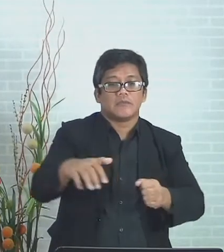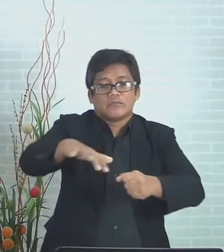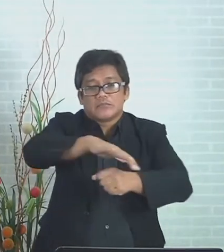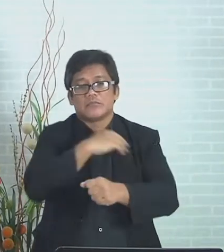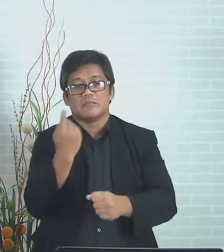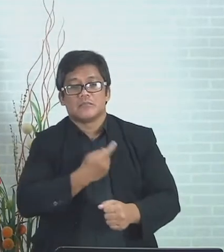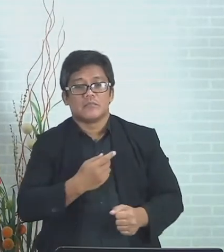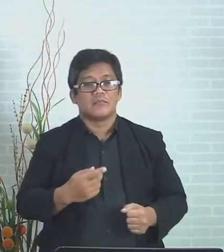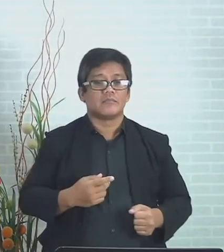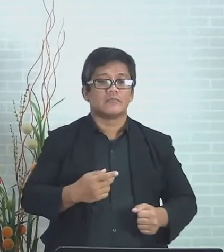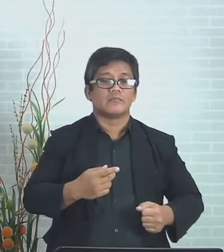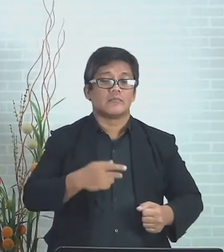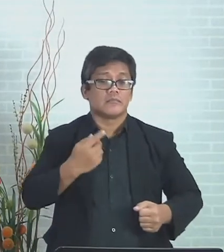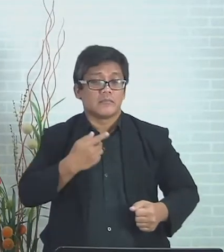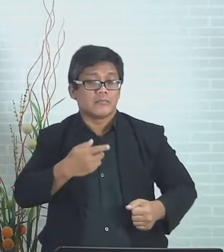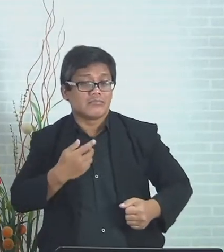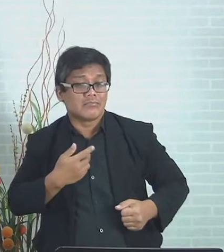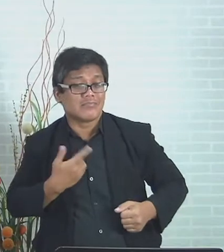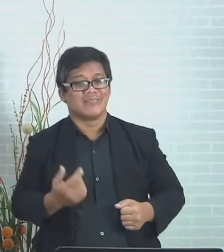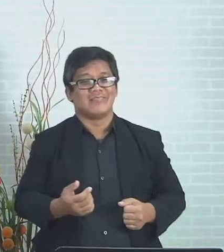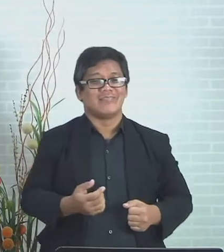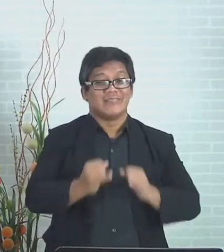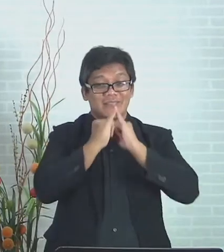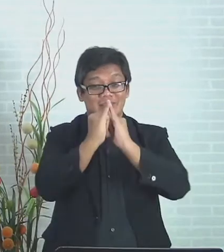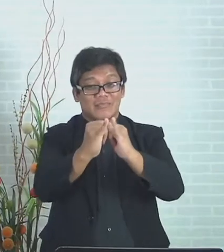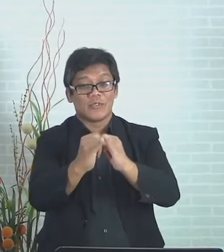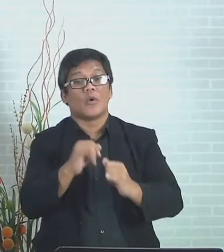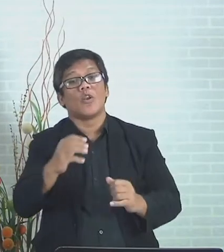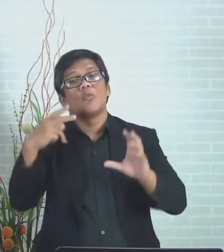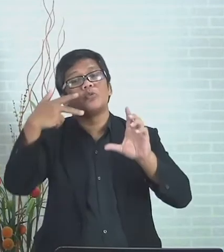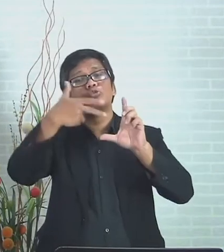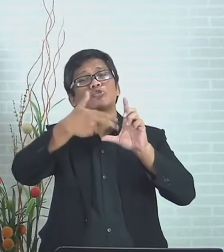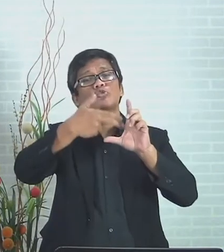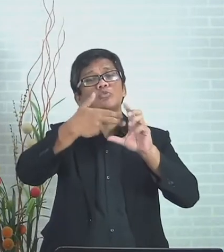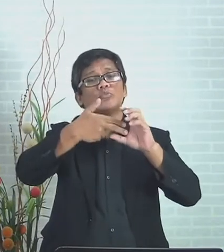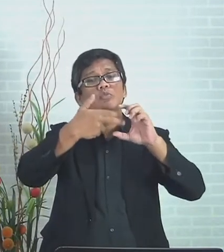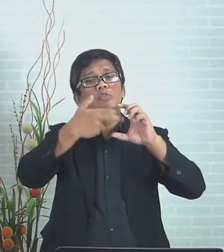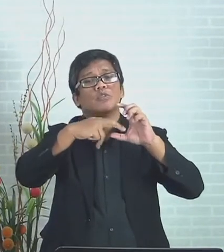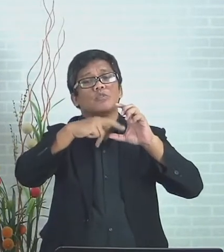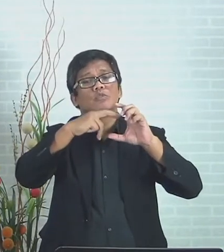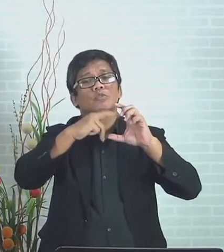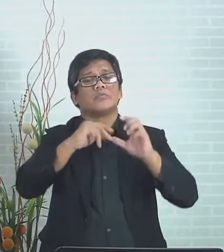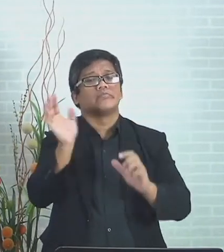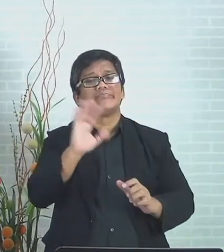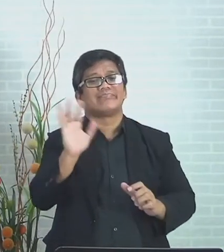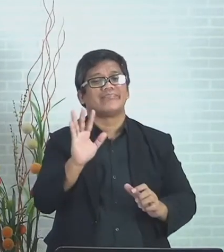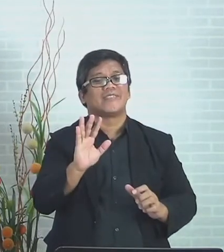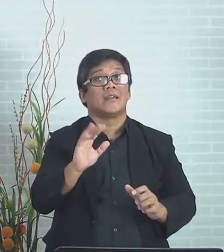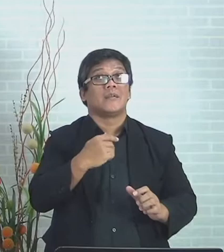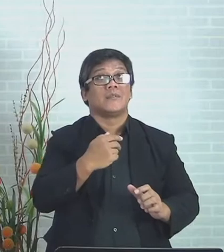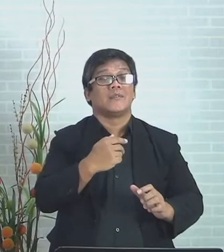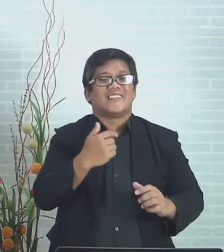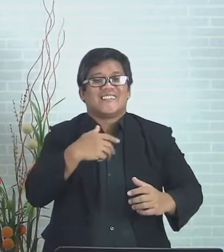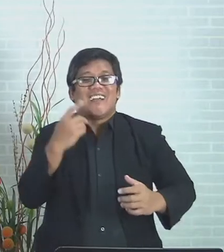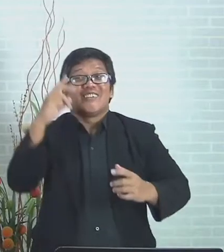kami menikmati ibadah hari ini Tuhan itu sekalipun kami melakukannya secara online namun tidak mengurangi kehadiran Allah